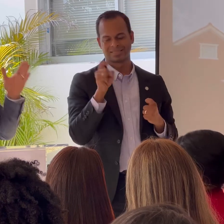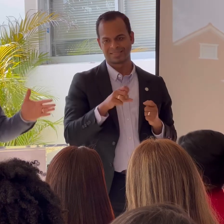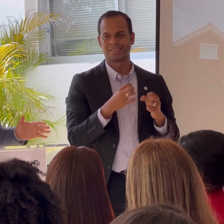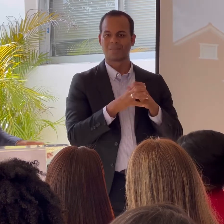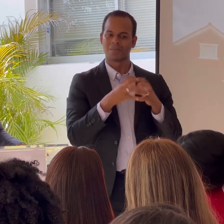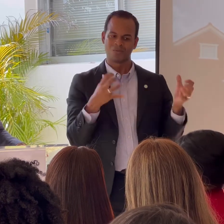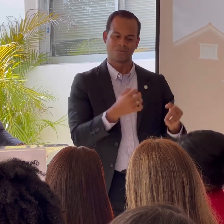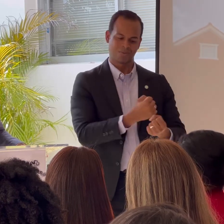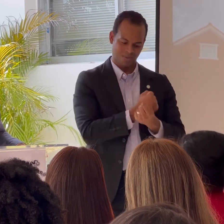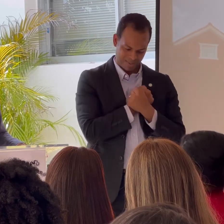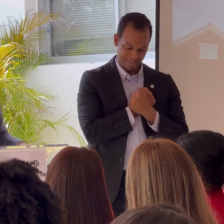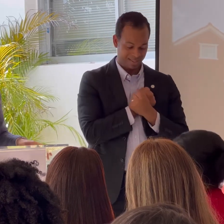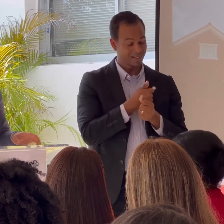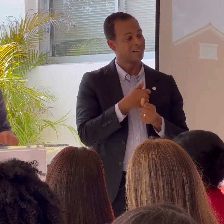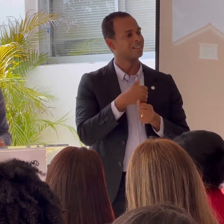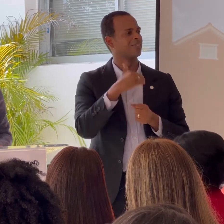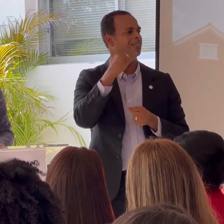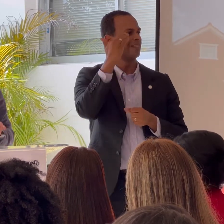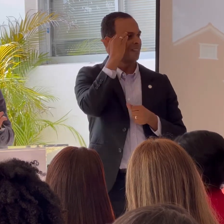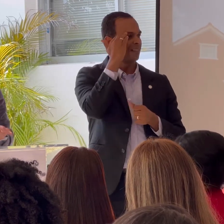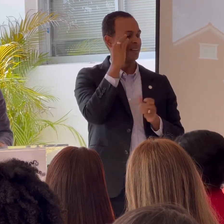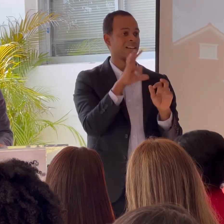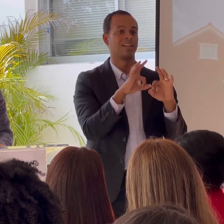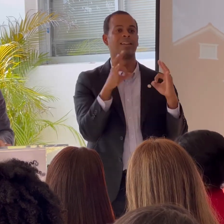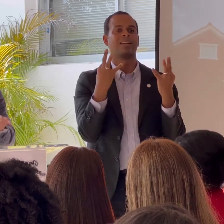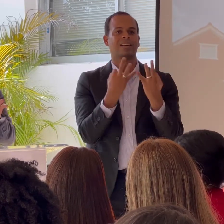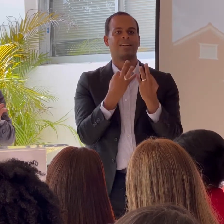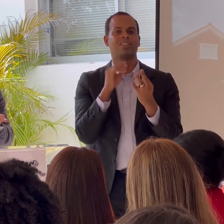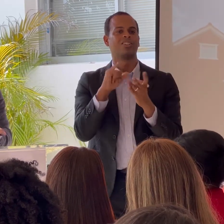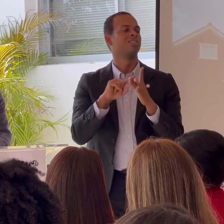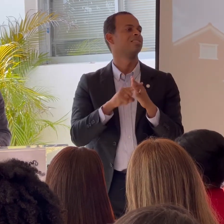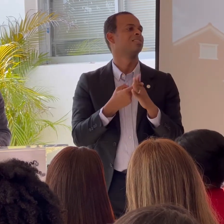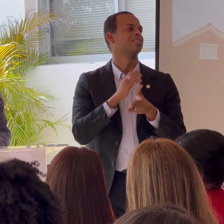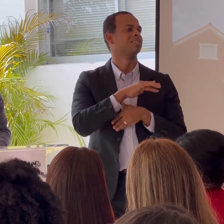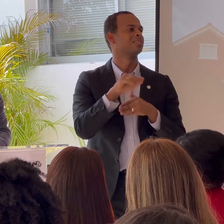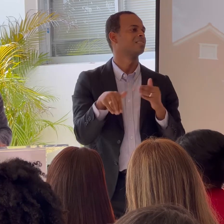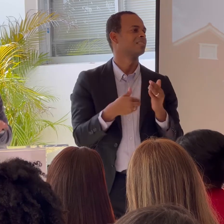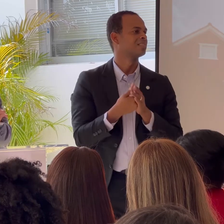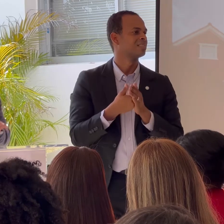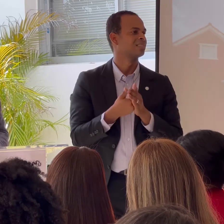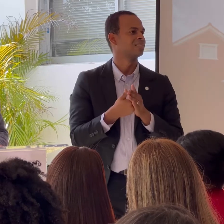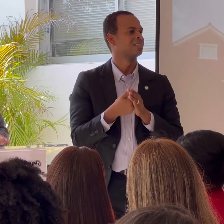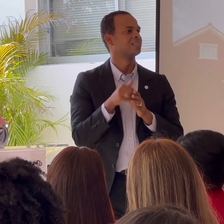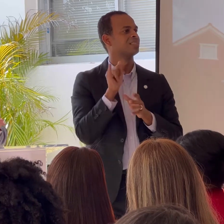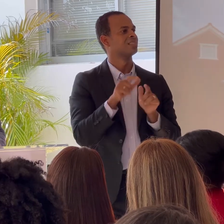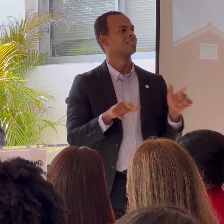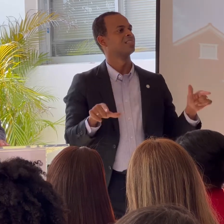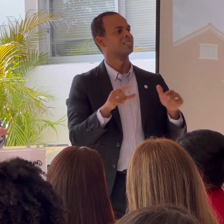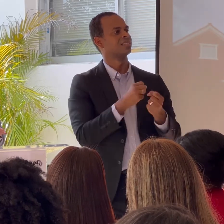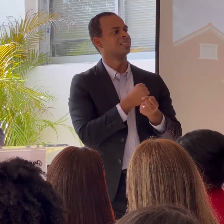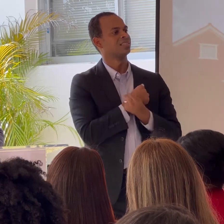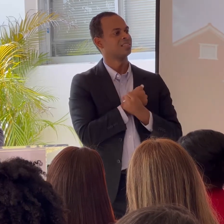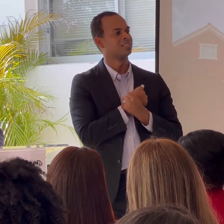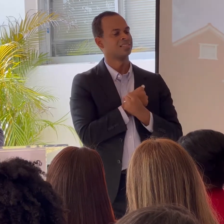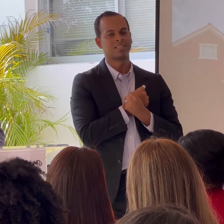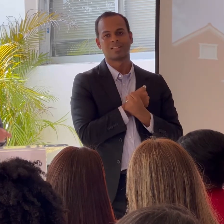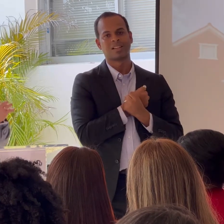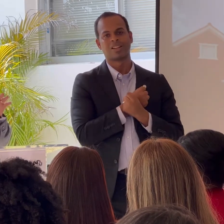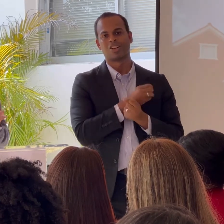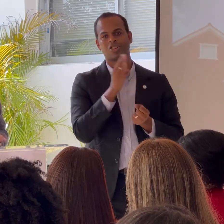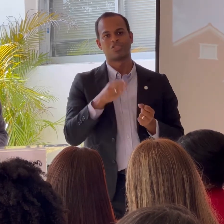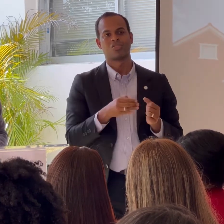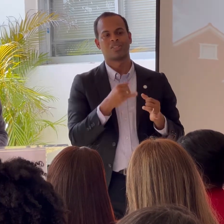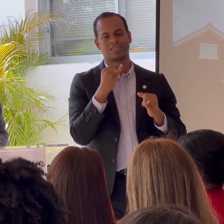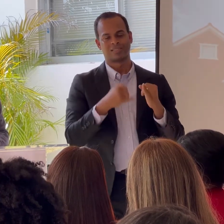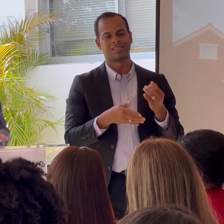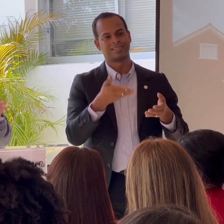tener mucho amor y reconocer que la familia es el inicio de todo y es el lugar donde el amor nunca termina.